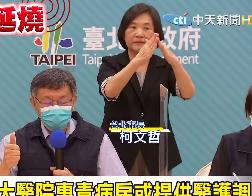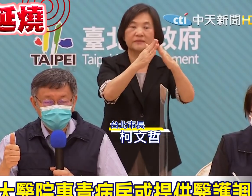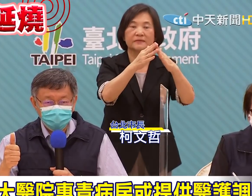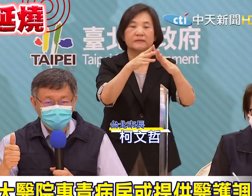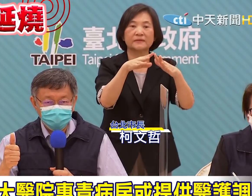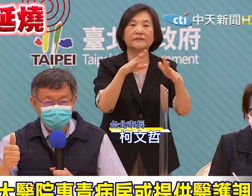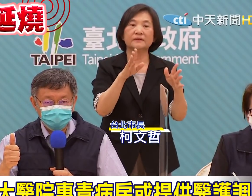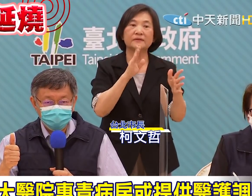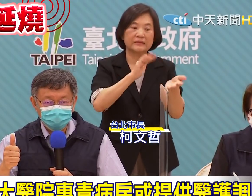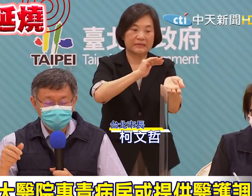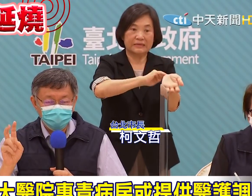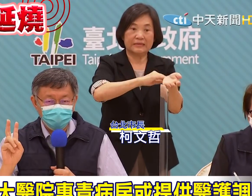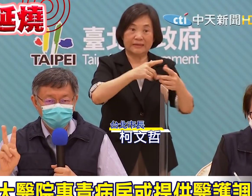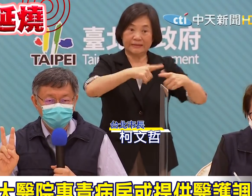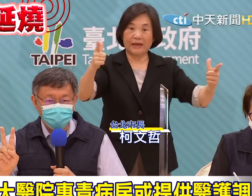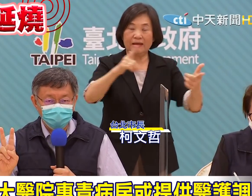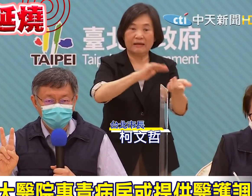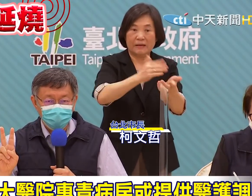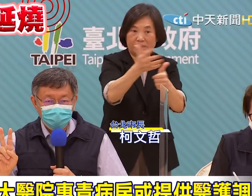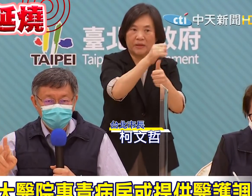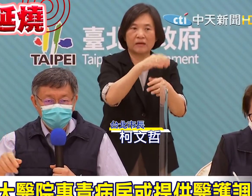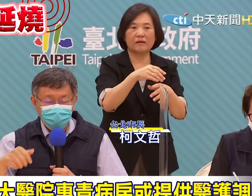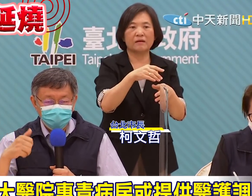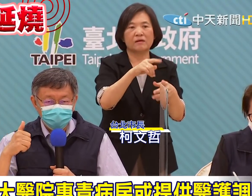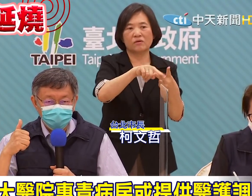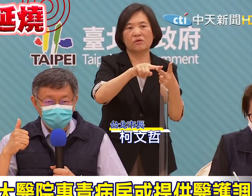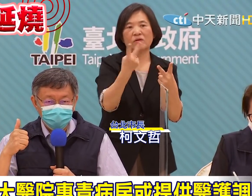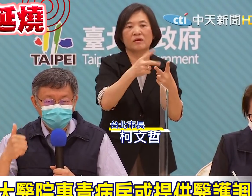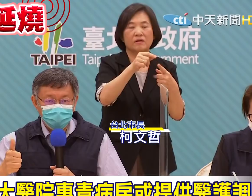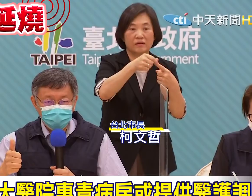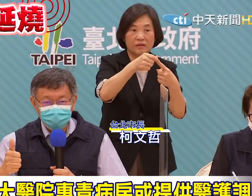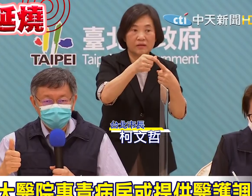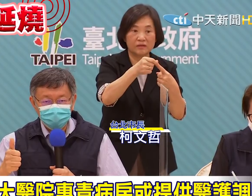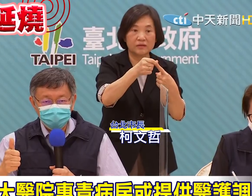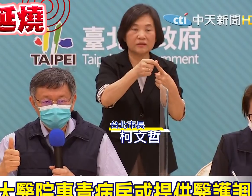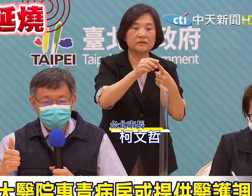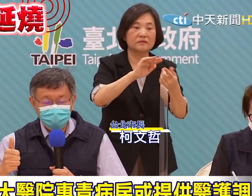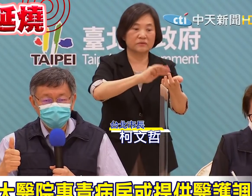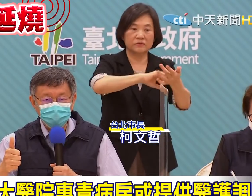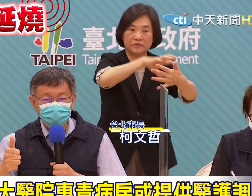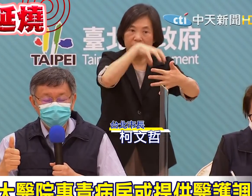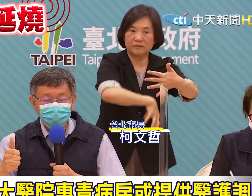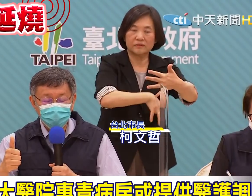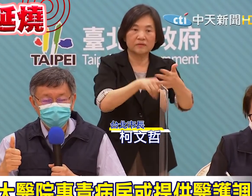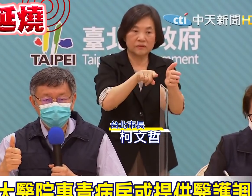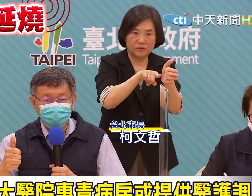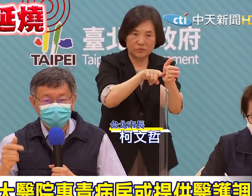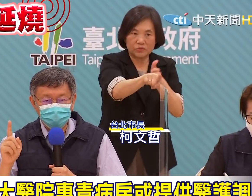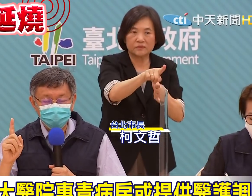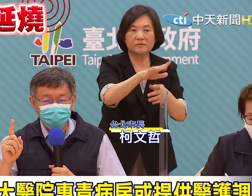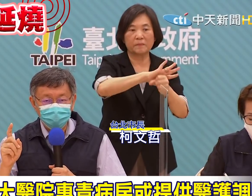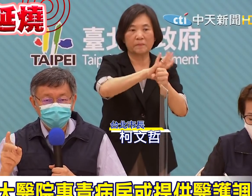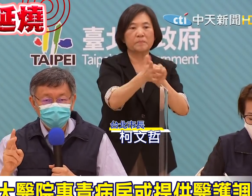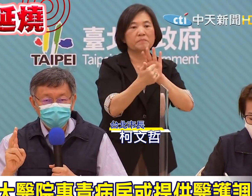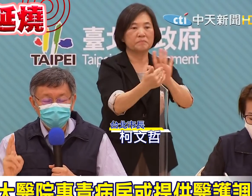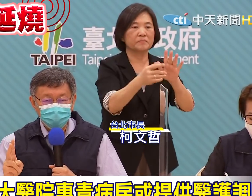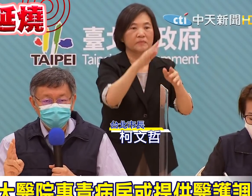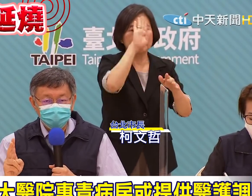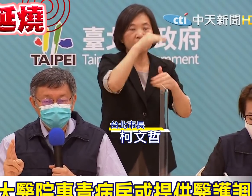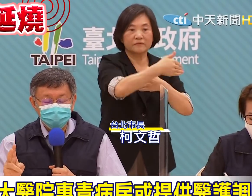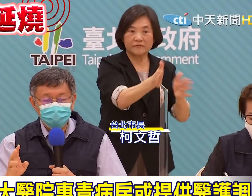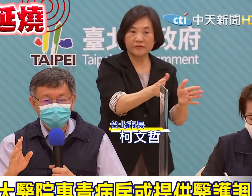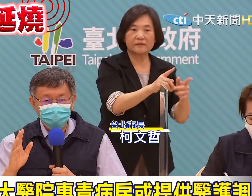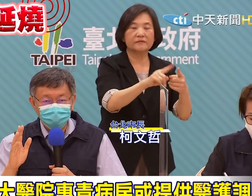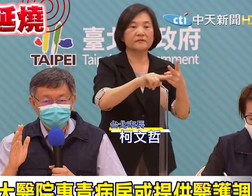的大型医院只有两个选择，一个是成立院内的专职防疫病房，这第一点。第二